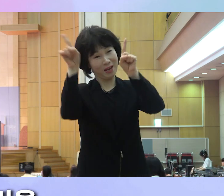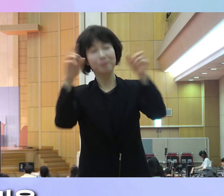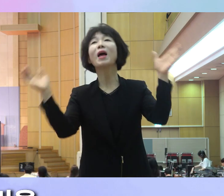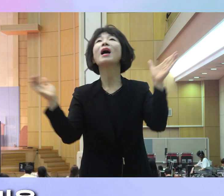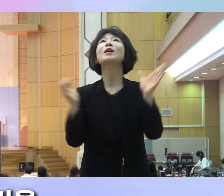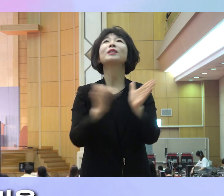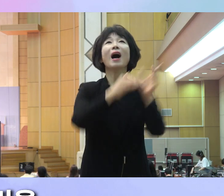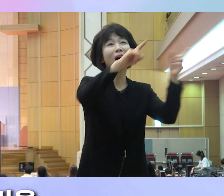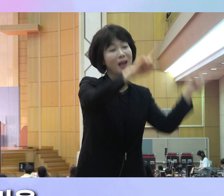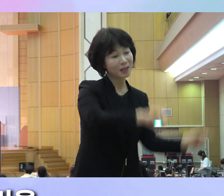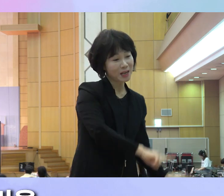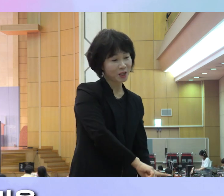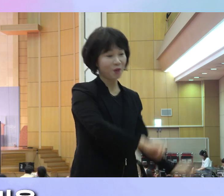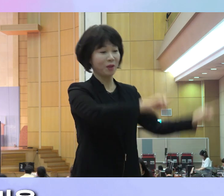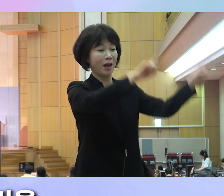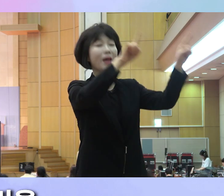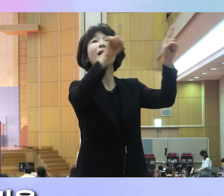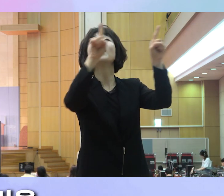살아나셨네,